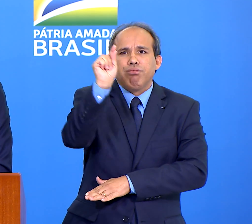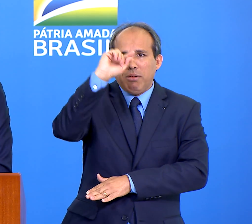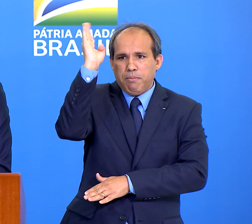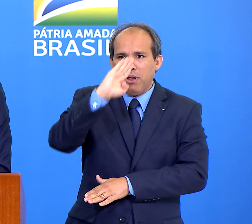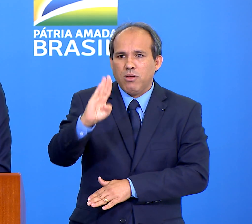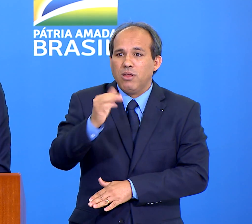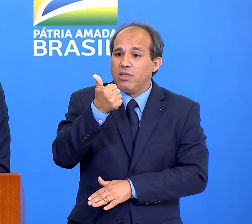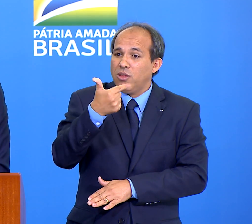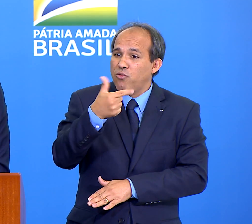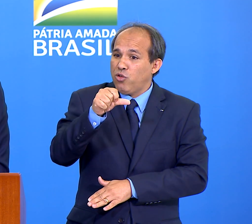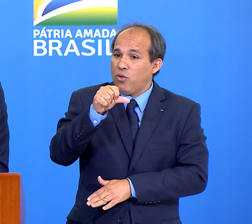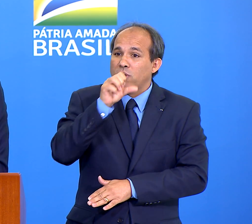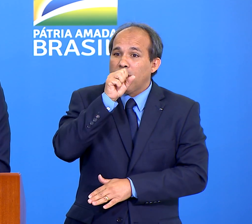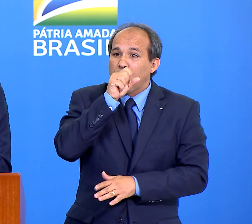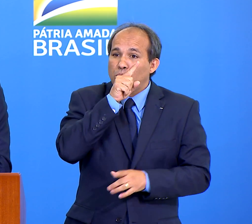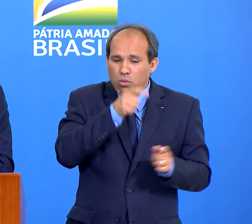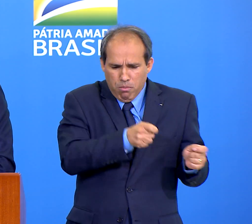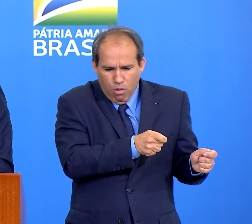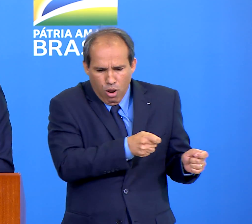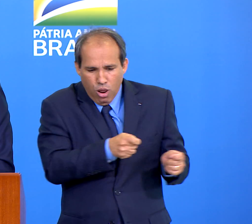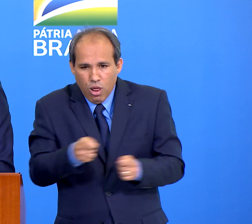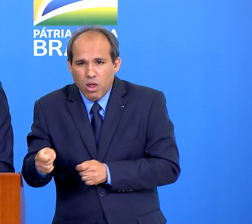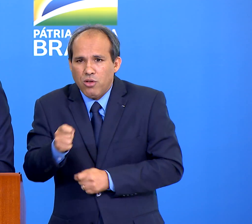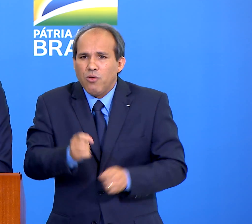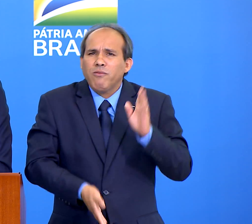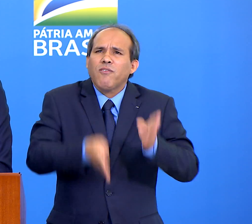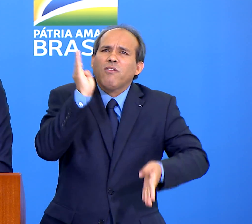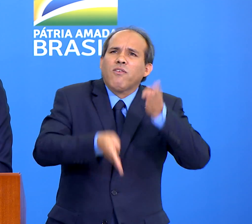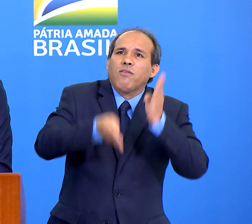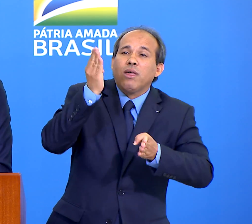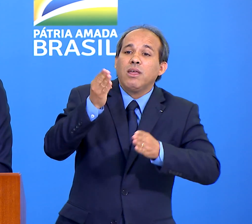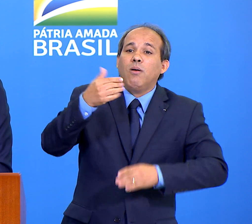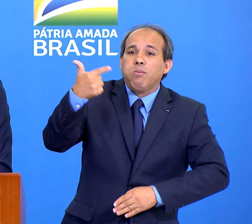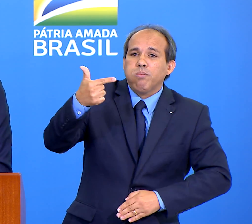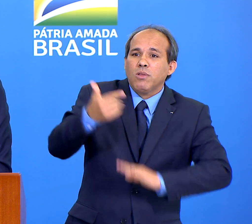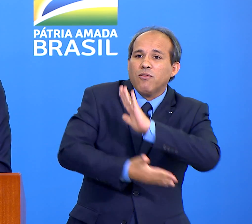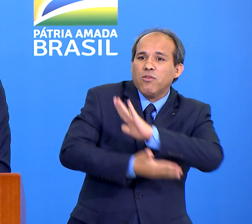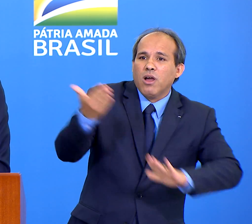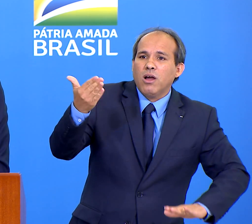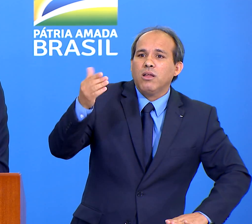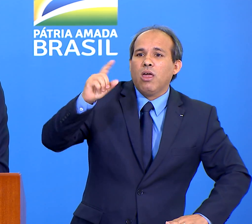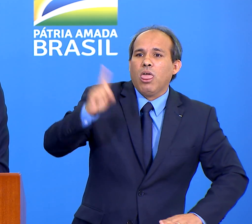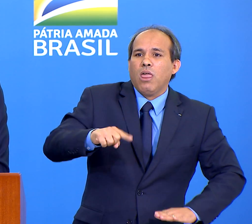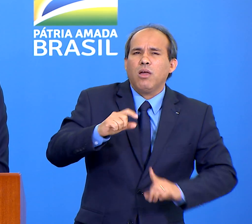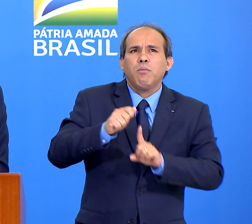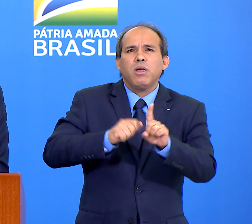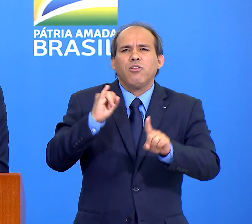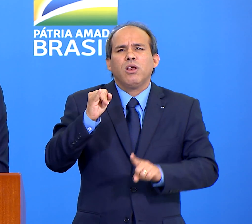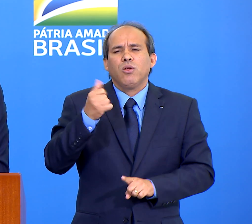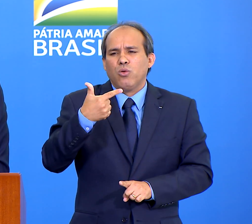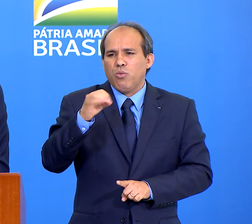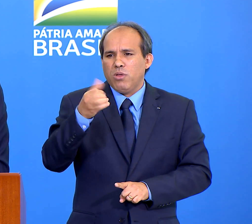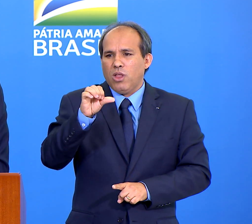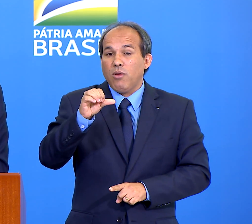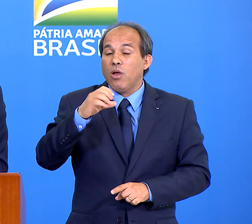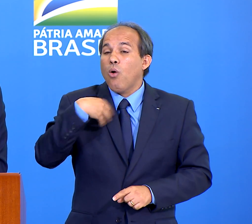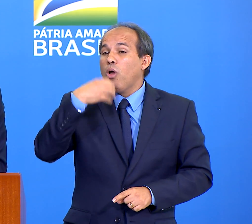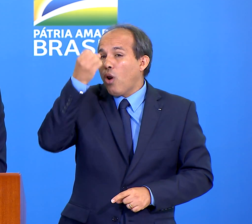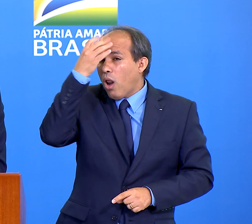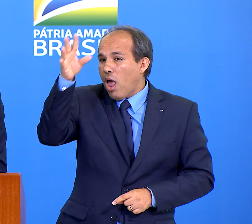129 finais de semana e no na segunda viagem ainda em janeiro de 2019 eu não vou esquecer em